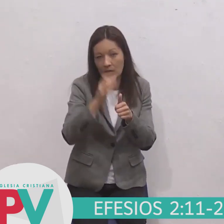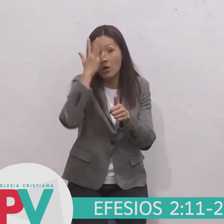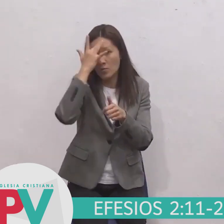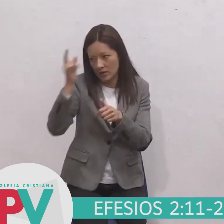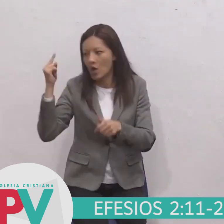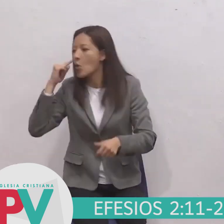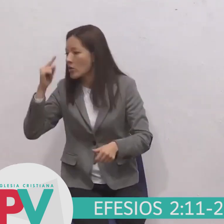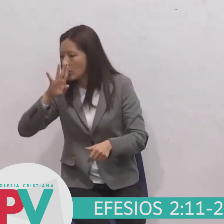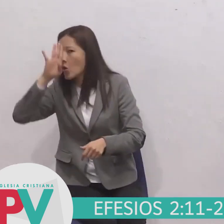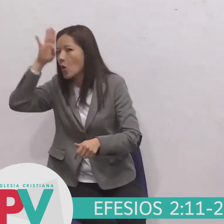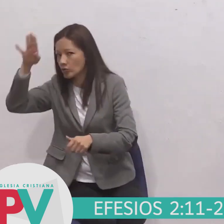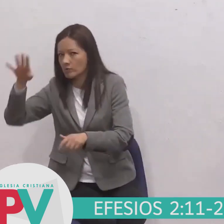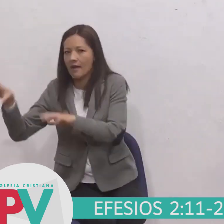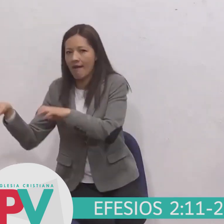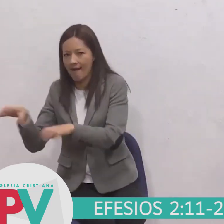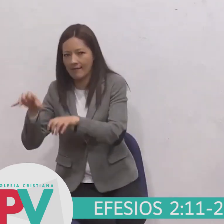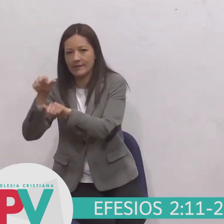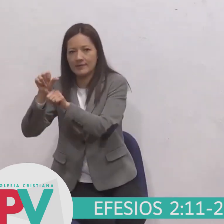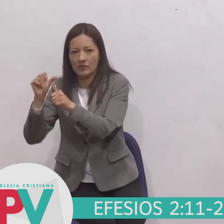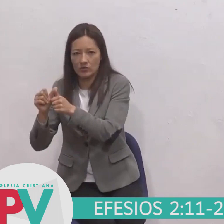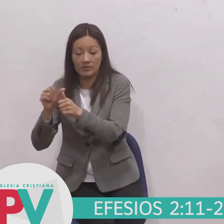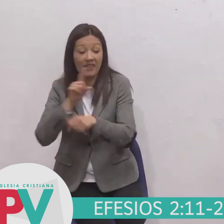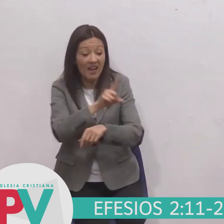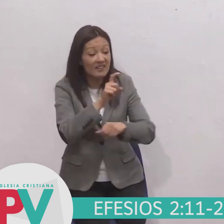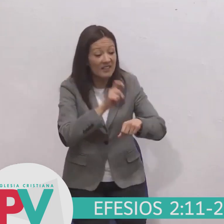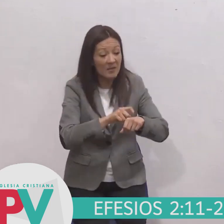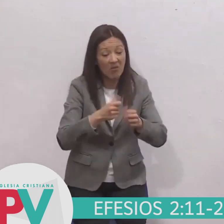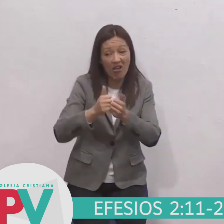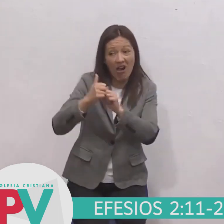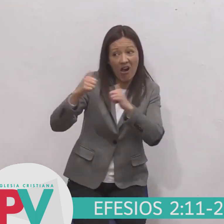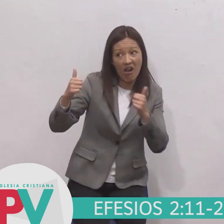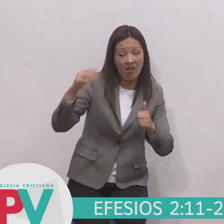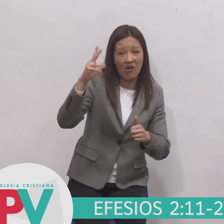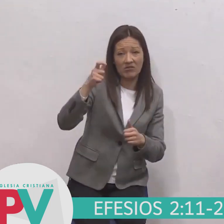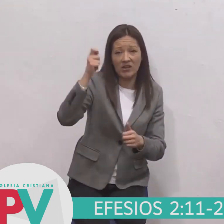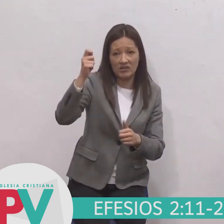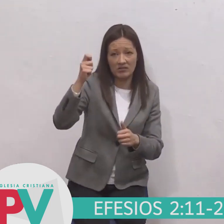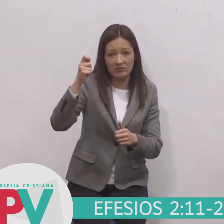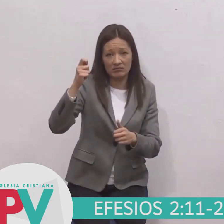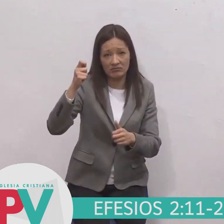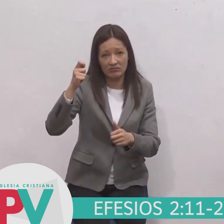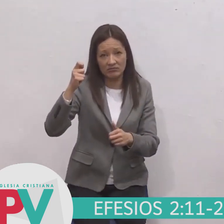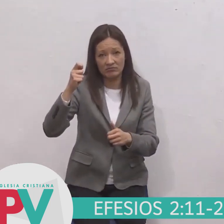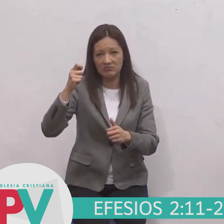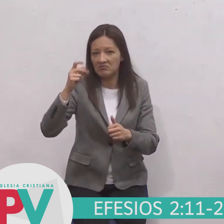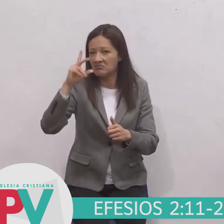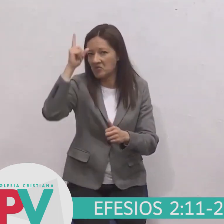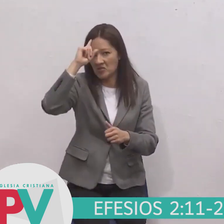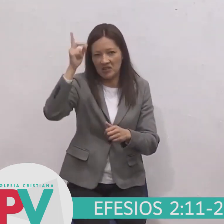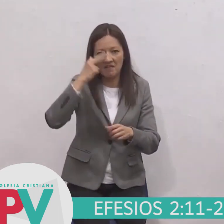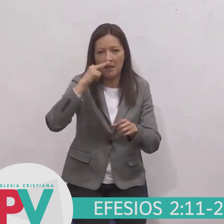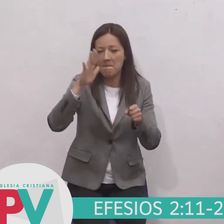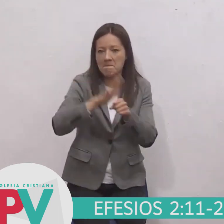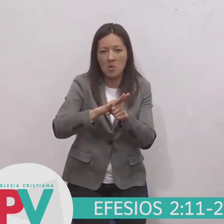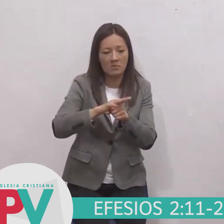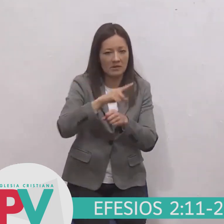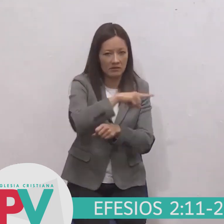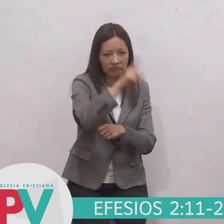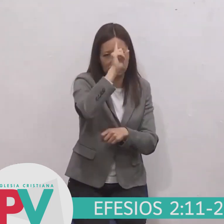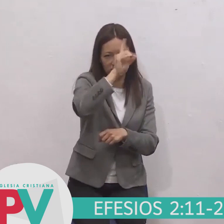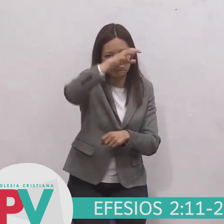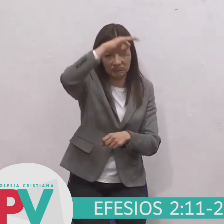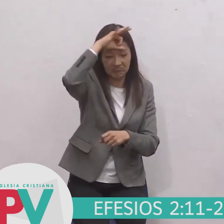carne. En aquel tiempo estabais sin Cristo, alejados de la ciudadanía de Israel, ajenos a los pactos de la promesa,